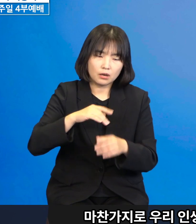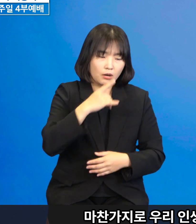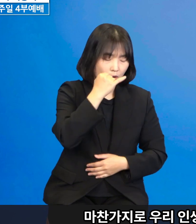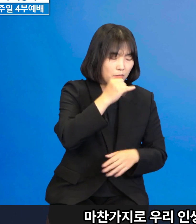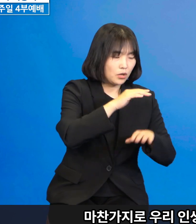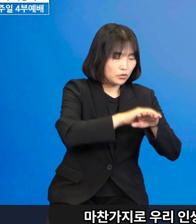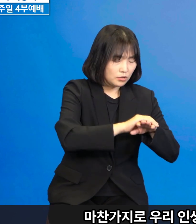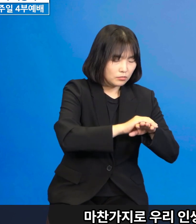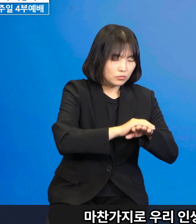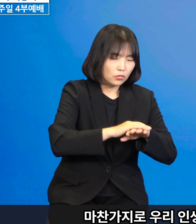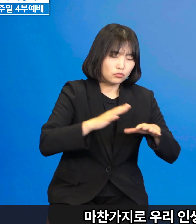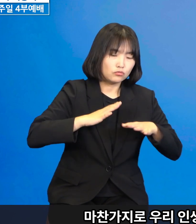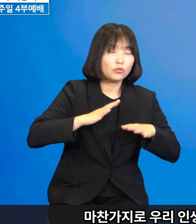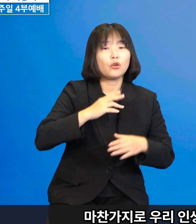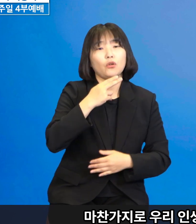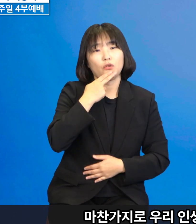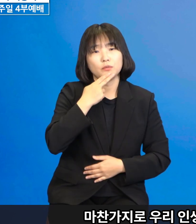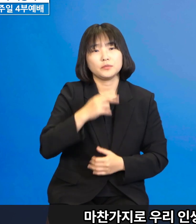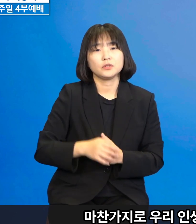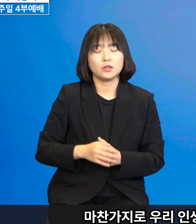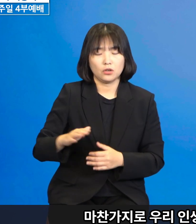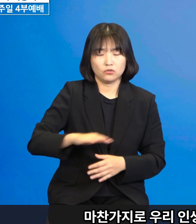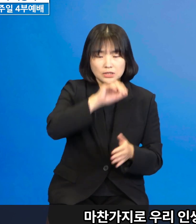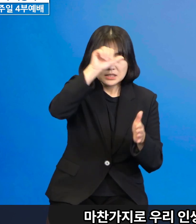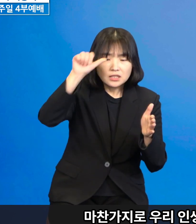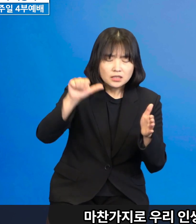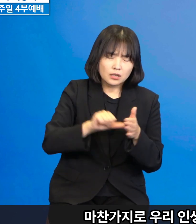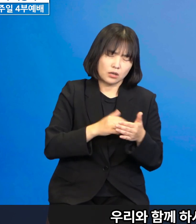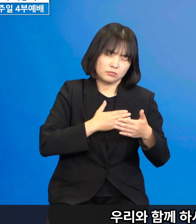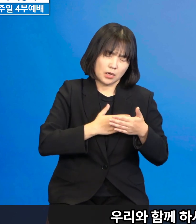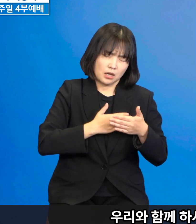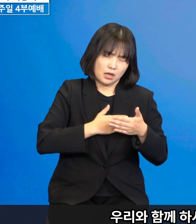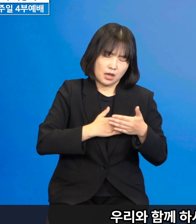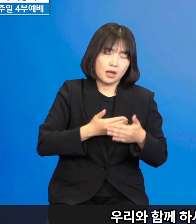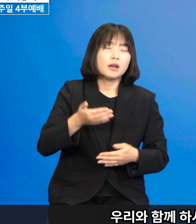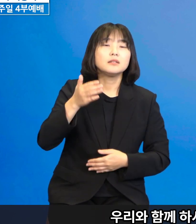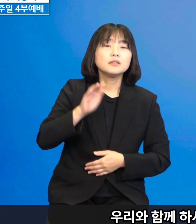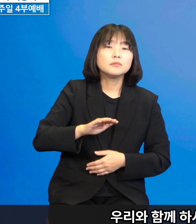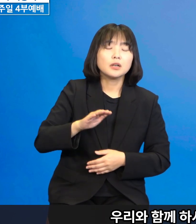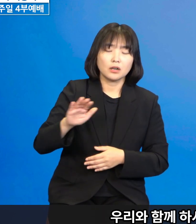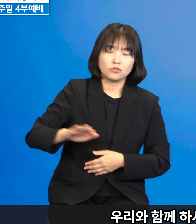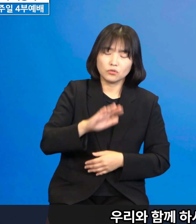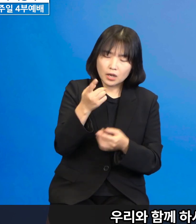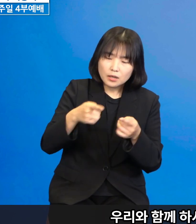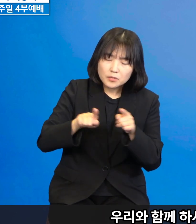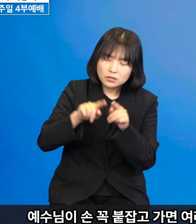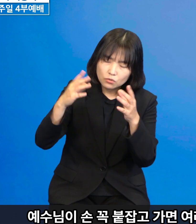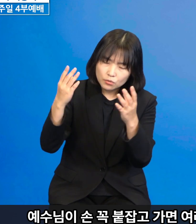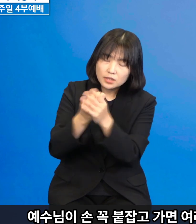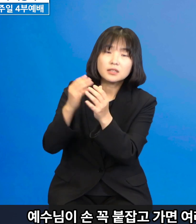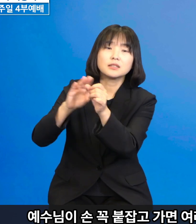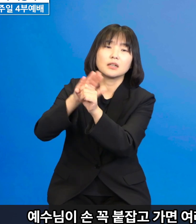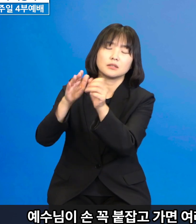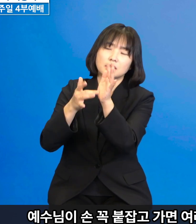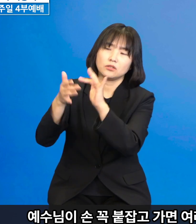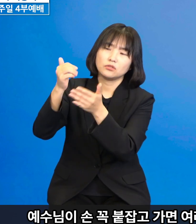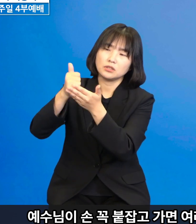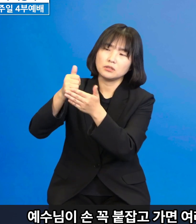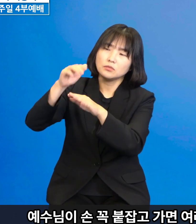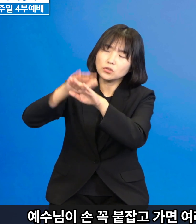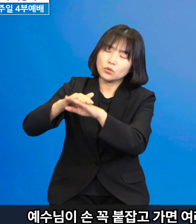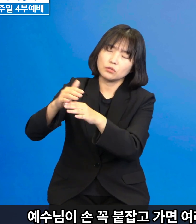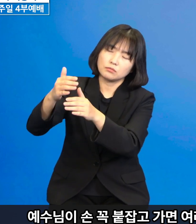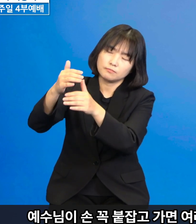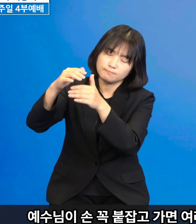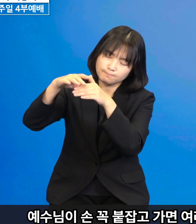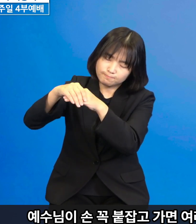않죠. 마찬가지로 우리 인생이 아무리 불안해 보여도 우리와 함께 하시는 완전한 사랑이신 예수님이 손 꼭 붙잡고